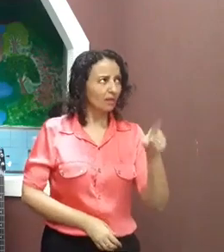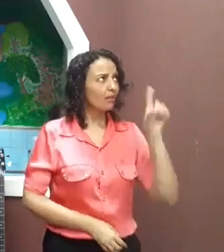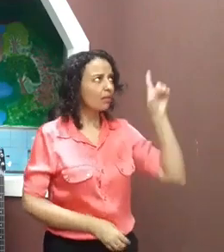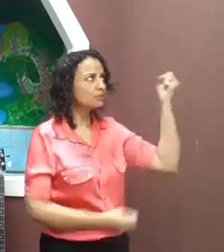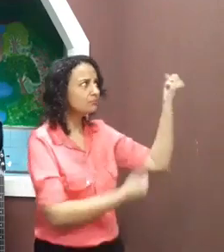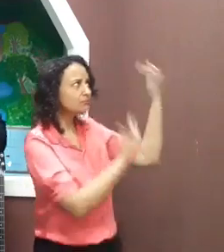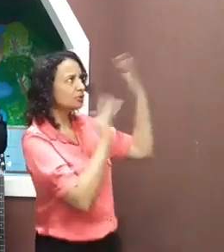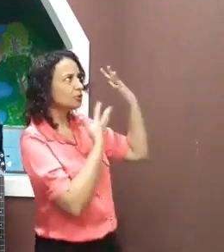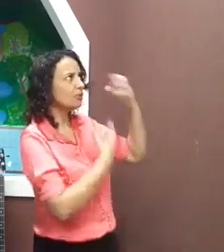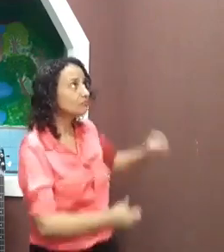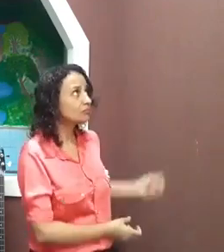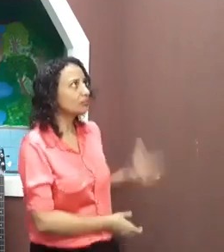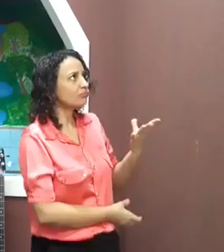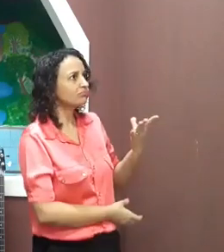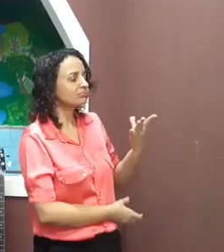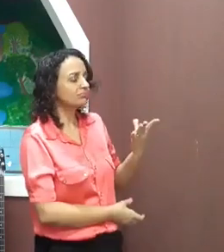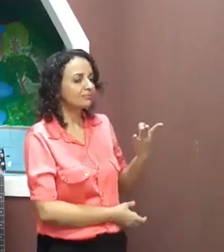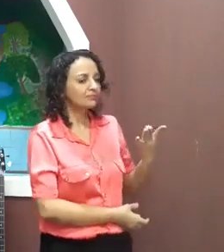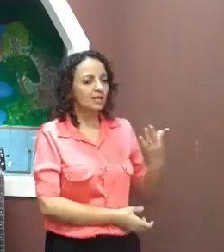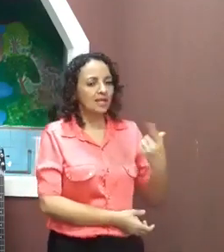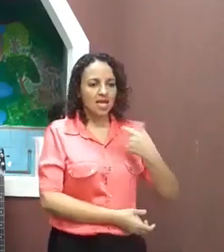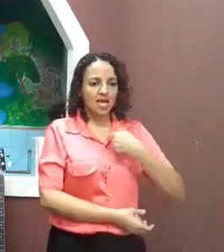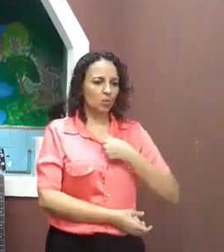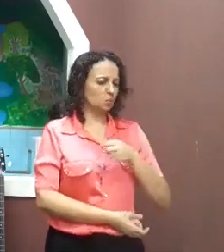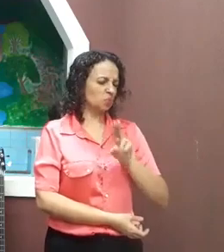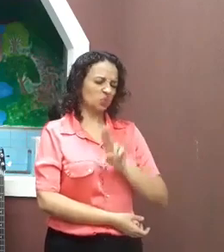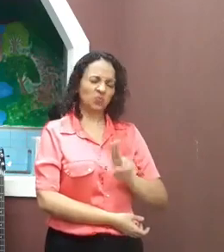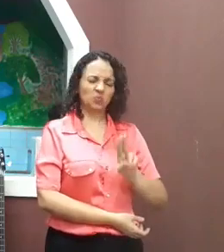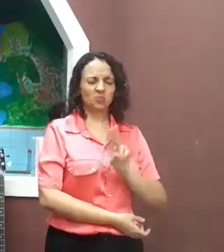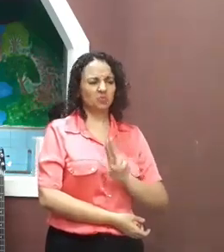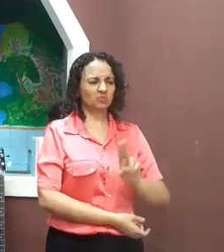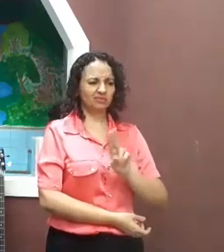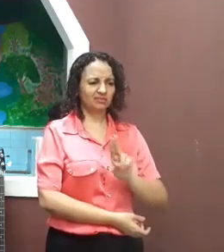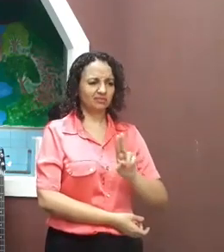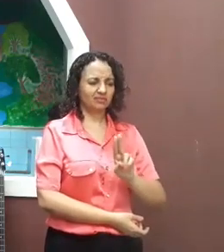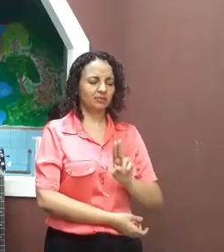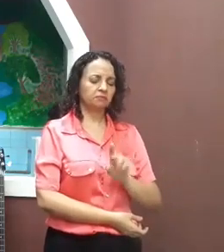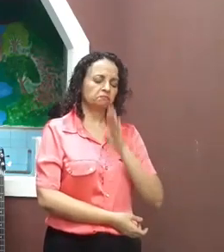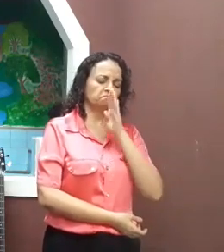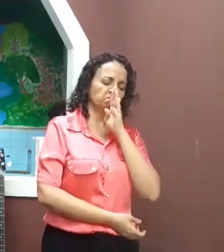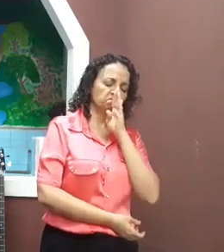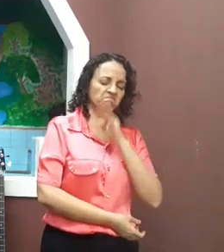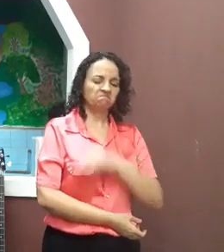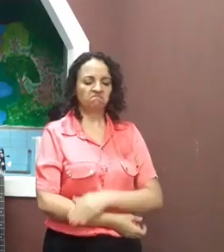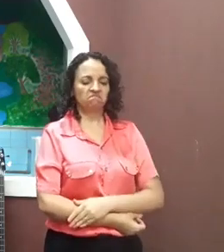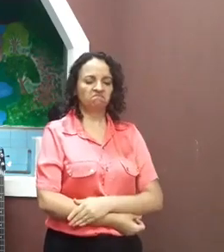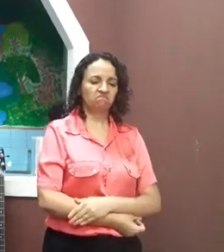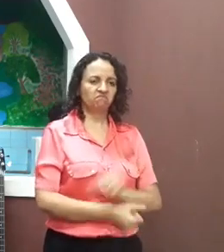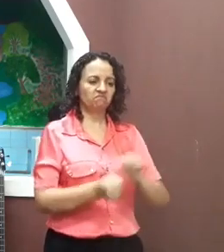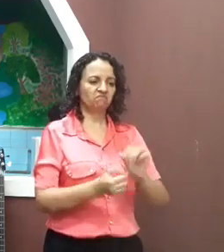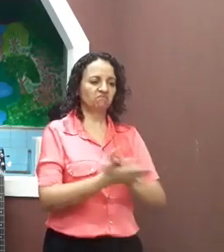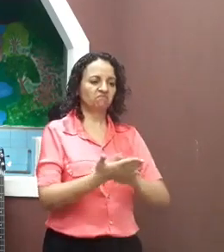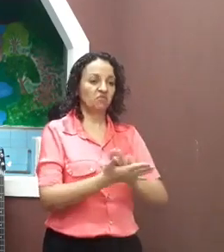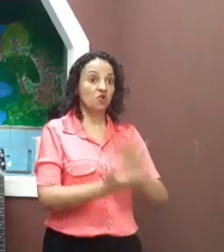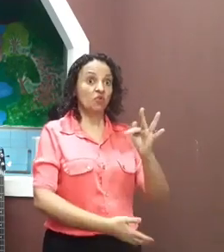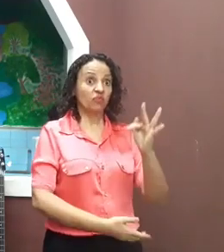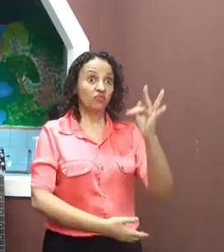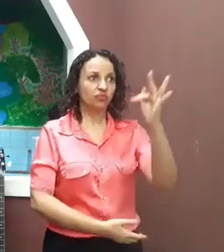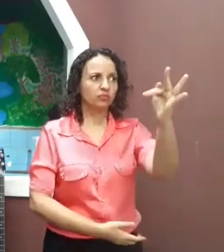casa do Senhor para o crescimento do outro irmão, você vai prestar conta diante de